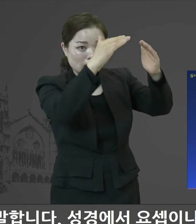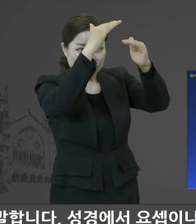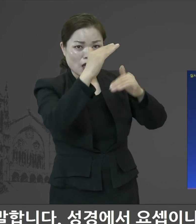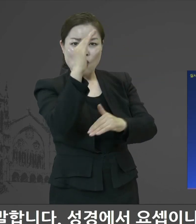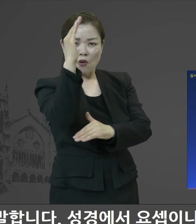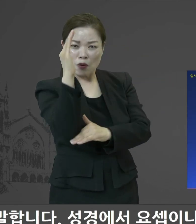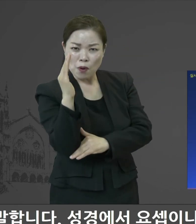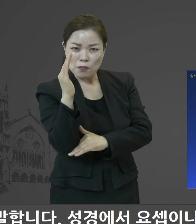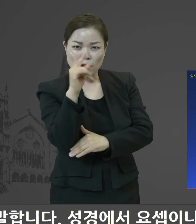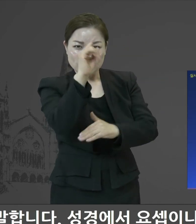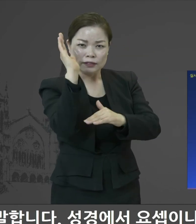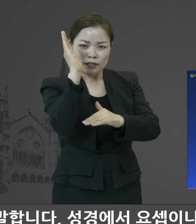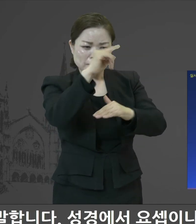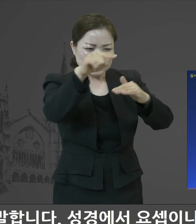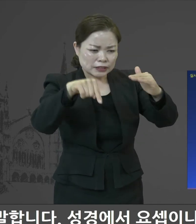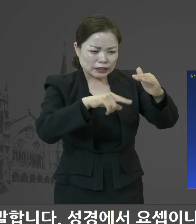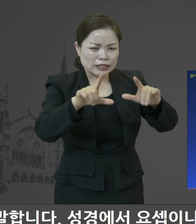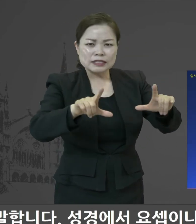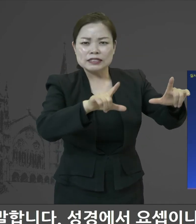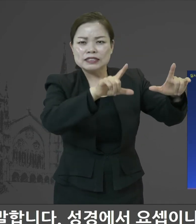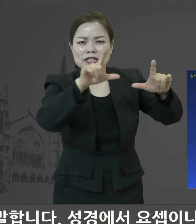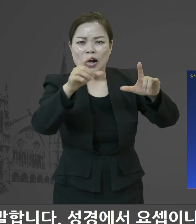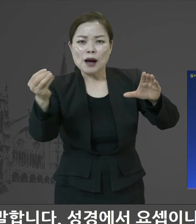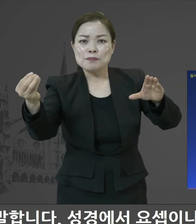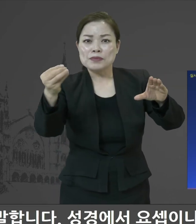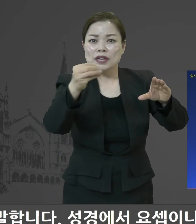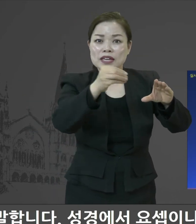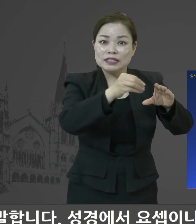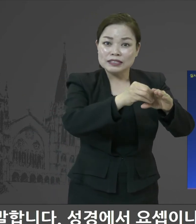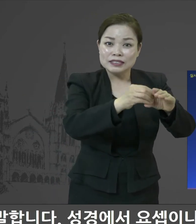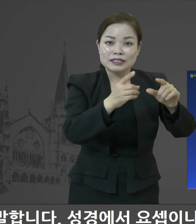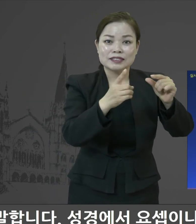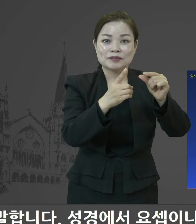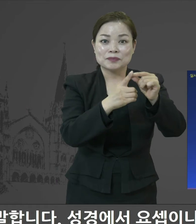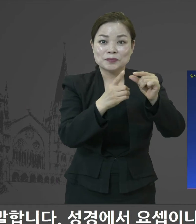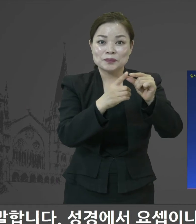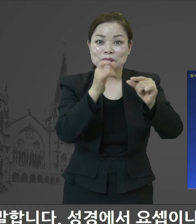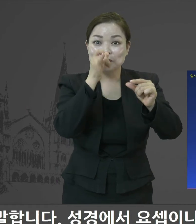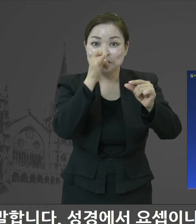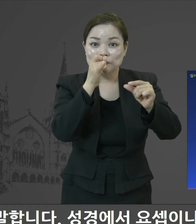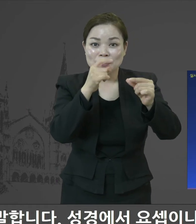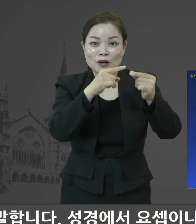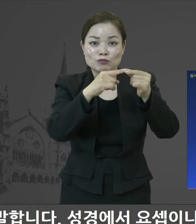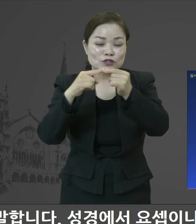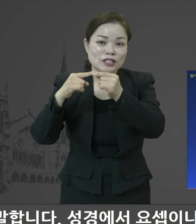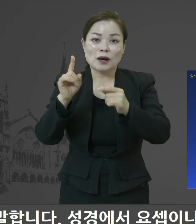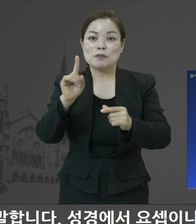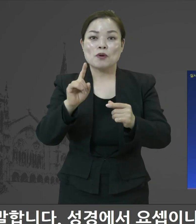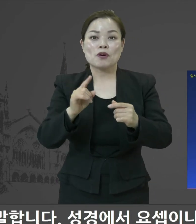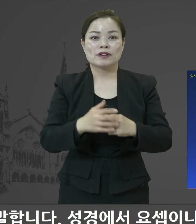읽어보면 꼭 그들의 삶의 스토리에 끼어있는 한 문장이 있습니다. 4글자입니다.